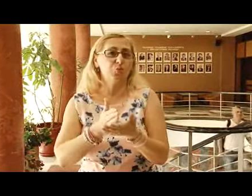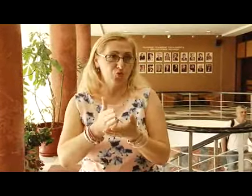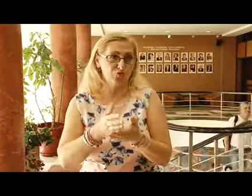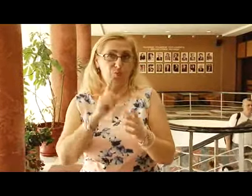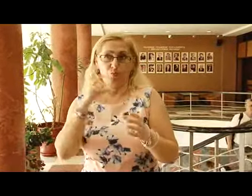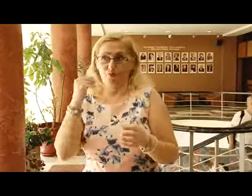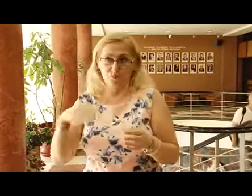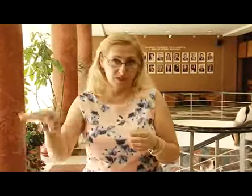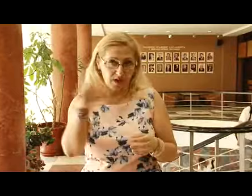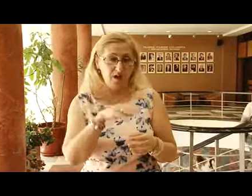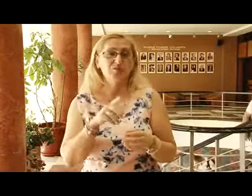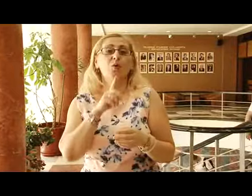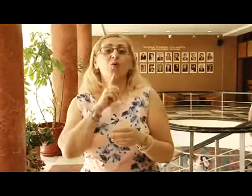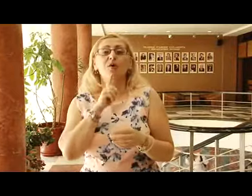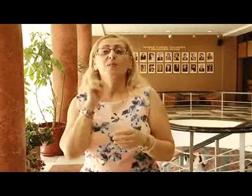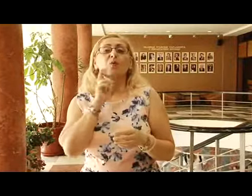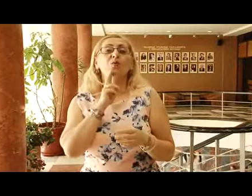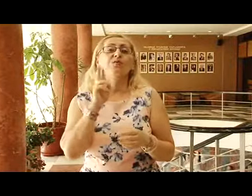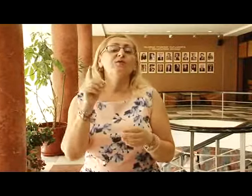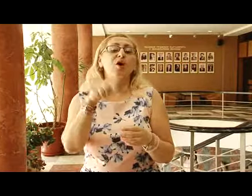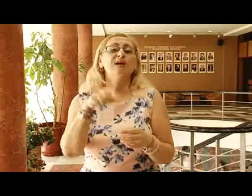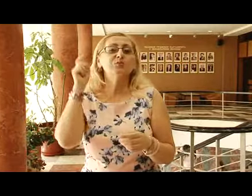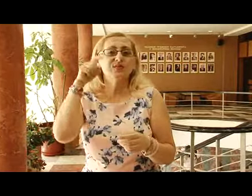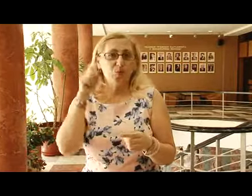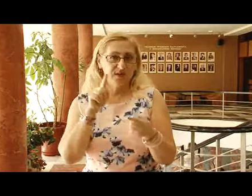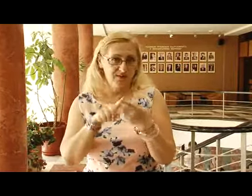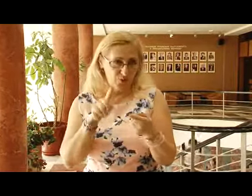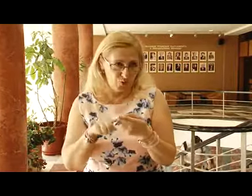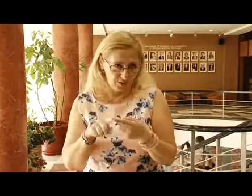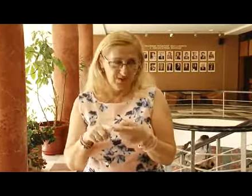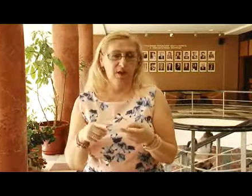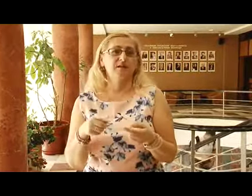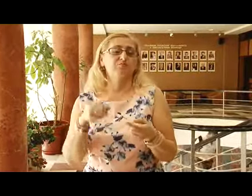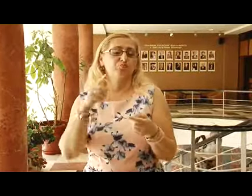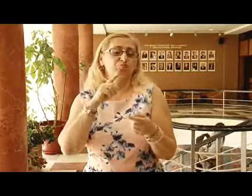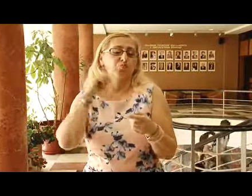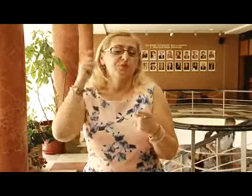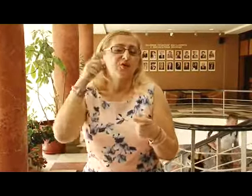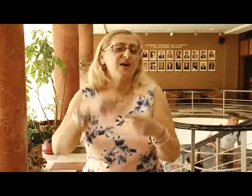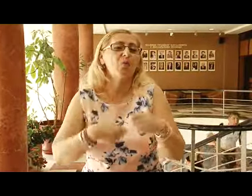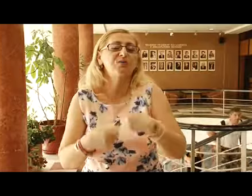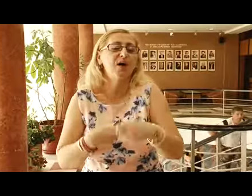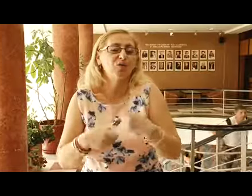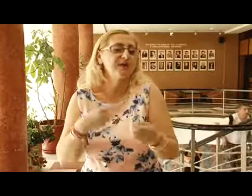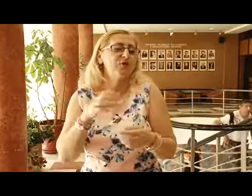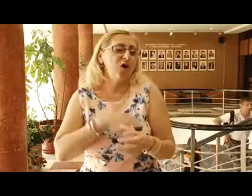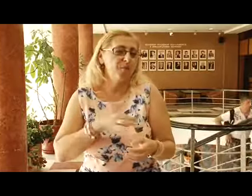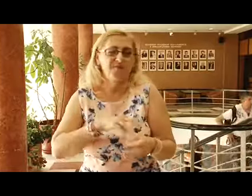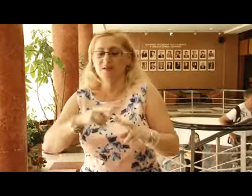sve javne službe ovde u Novom Sadu koje dolaze svakodnevno u kontakt sa gluvim osobama u okviru svojih